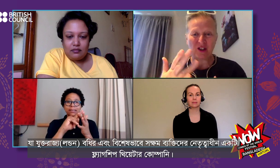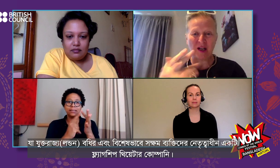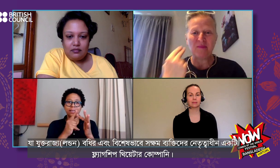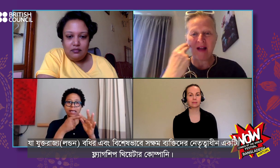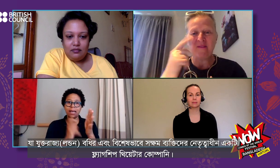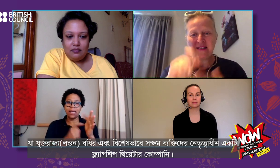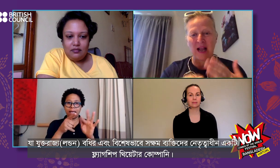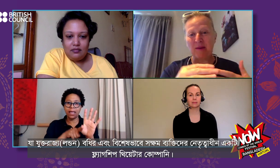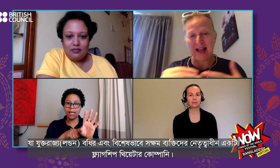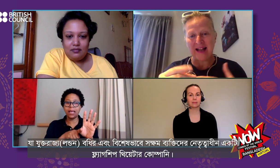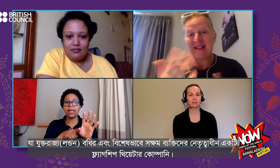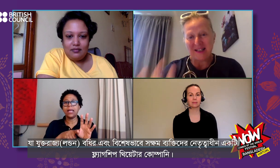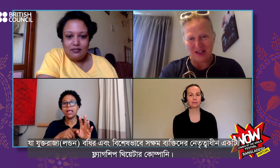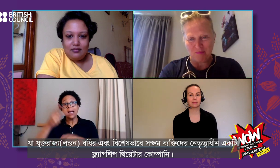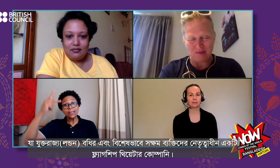সাফল্যগাথার গল্প